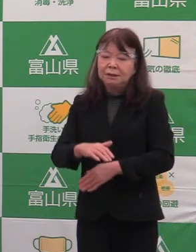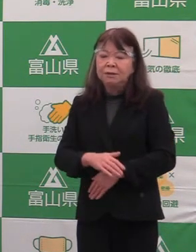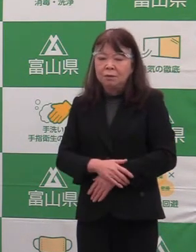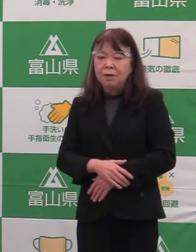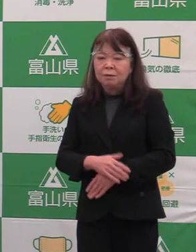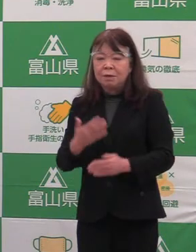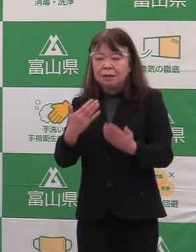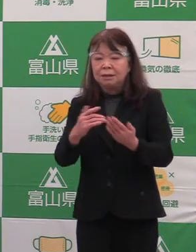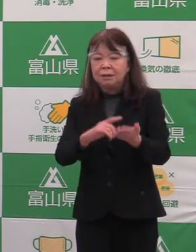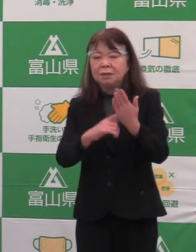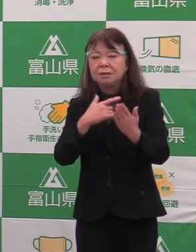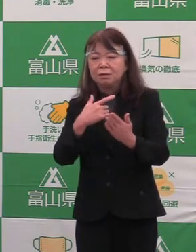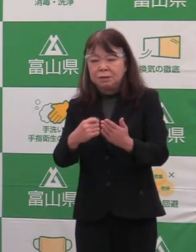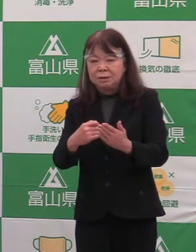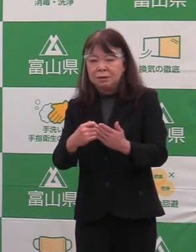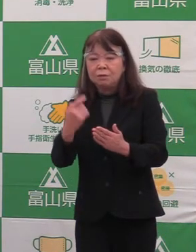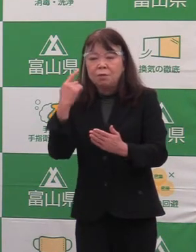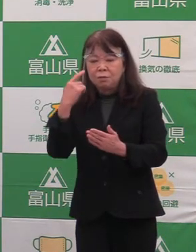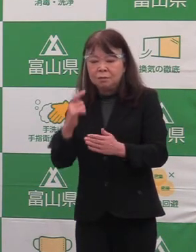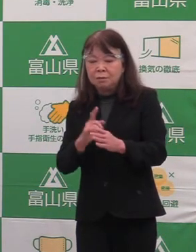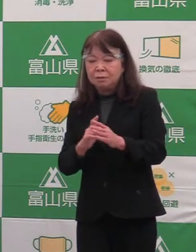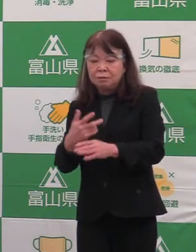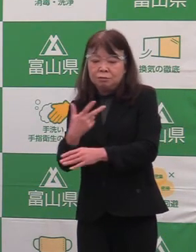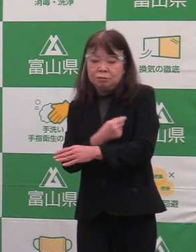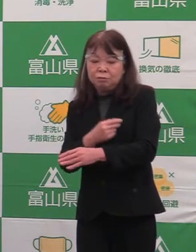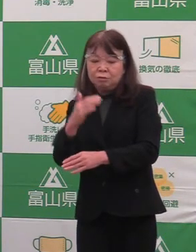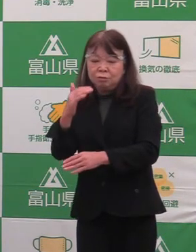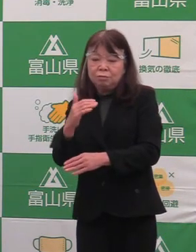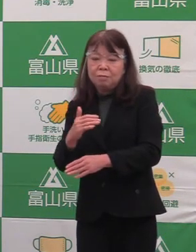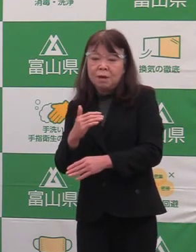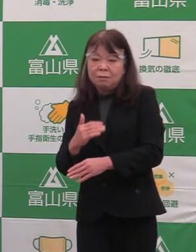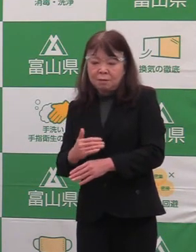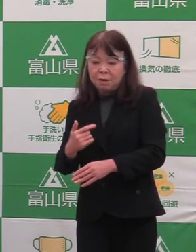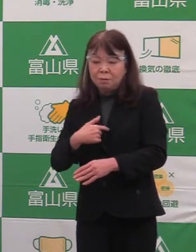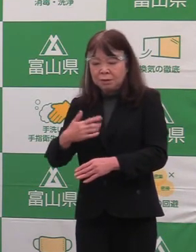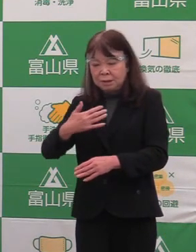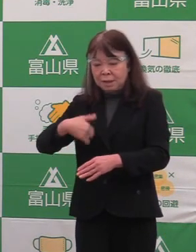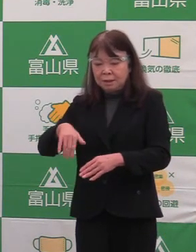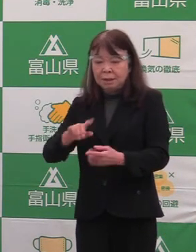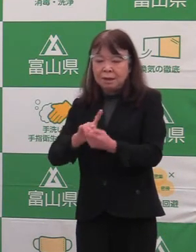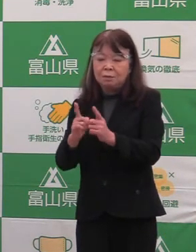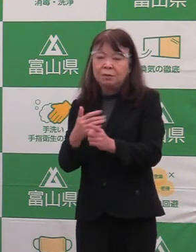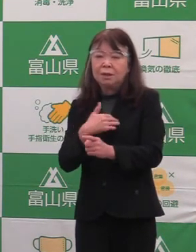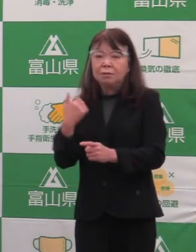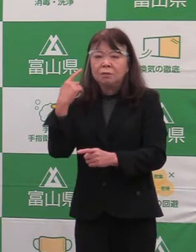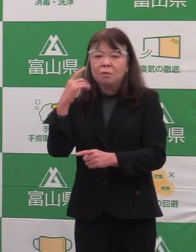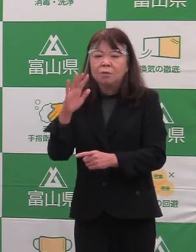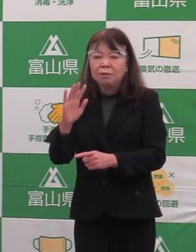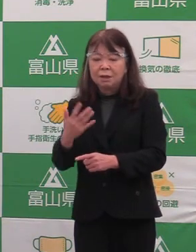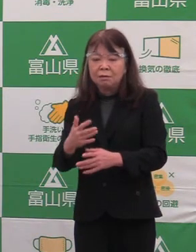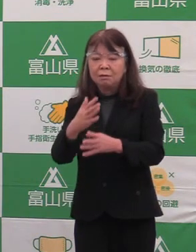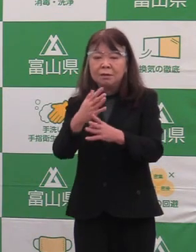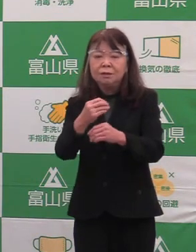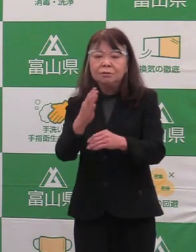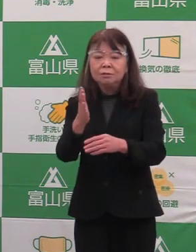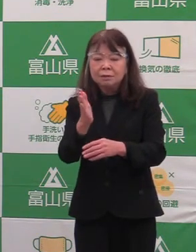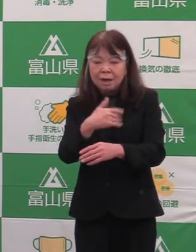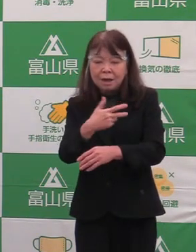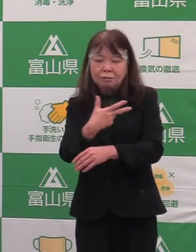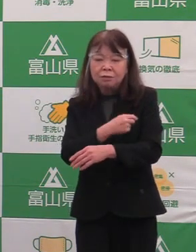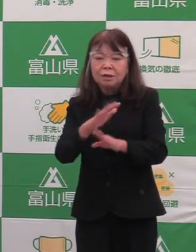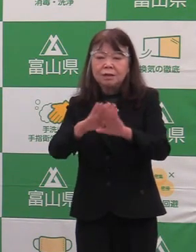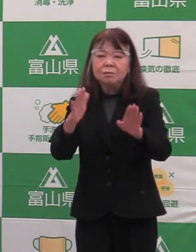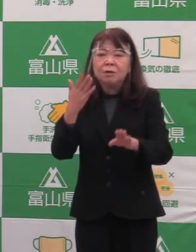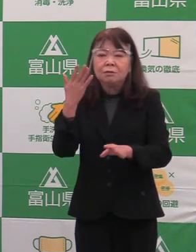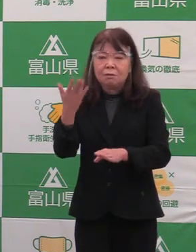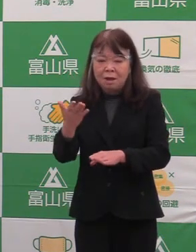については、こちらの判断でいろいろと考えれると思うんですが、やっぱり量とスケジュール、これが明確に分かるようにしてい